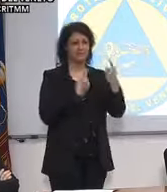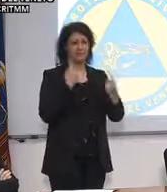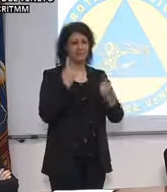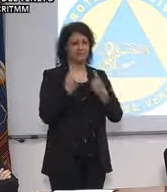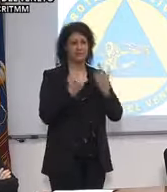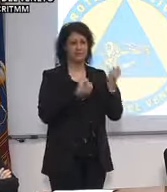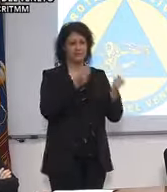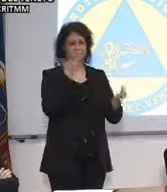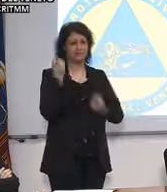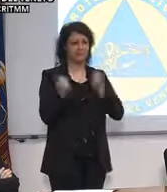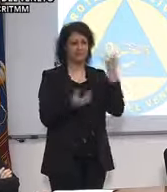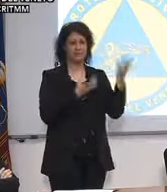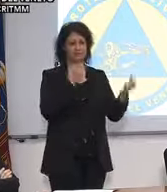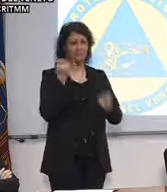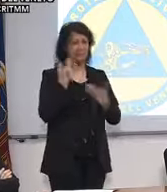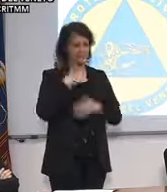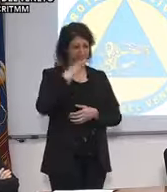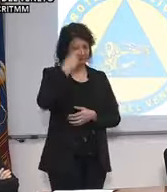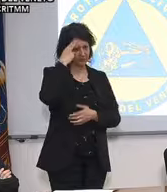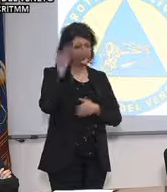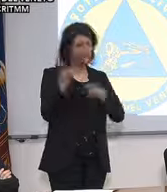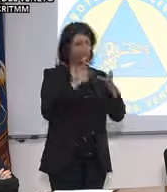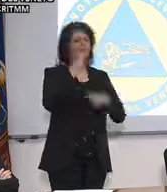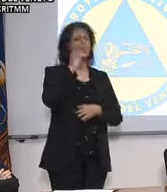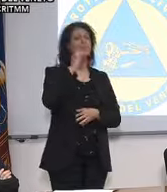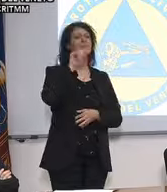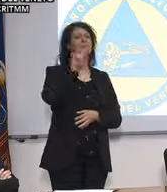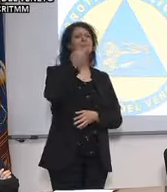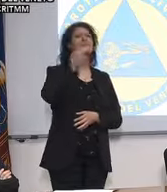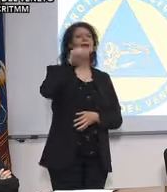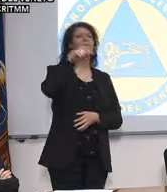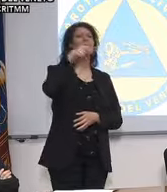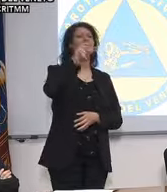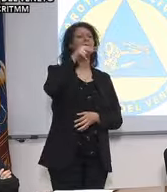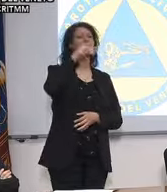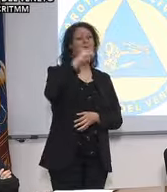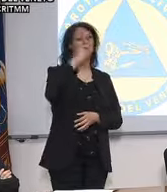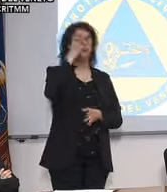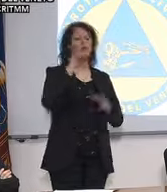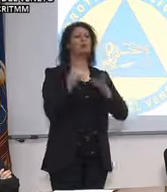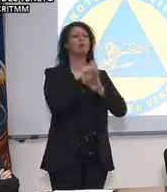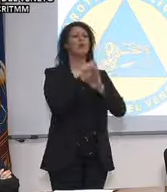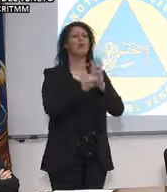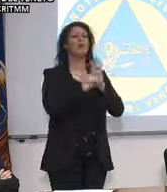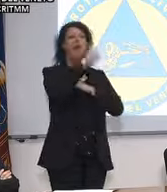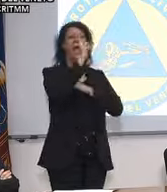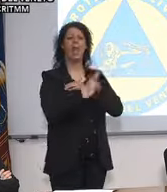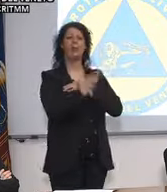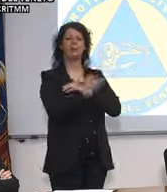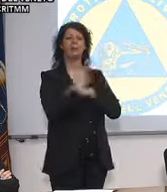bizantinismo puro, no? Ricordate come si studia nella storia dell'arte, il periodo bizantino, no? C'è tutta questa...